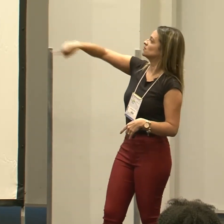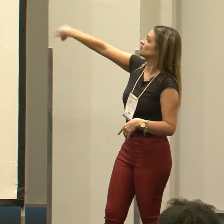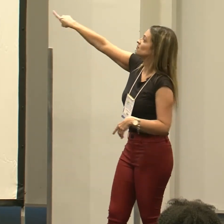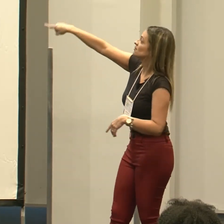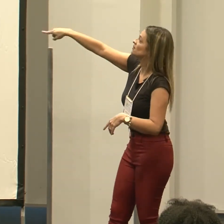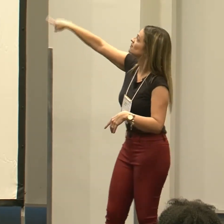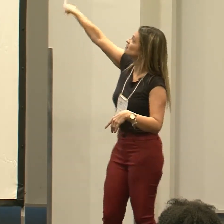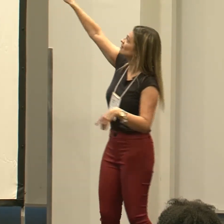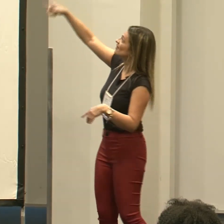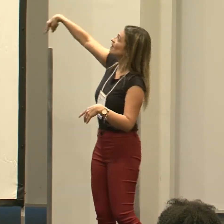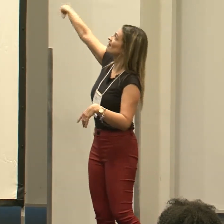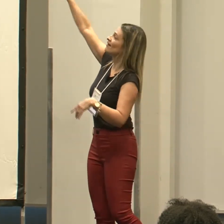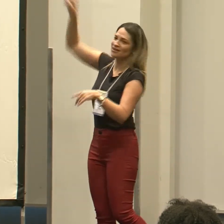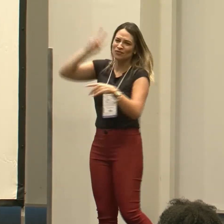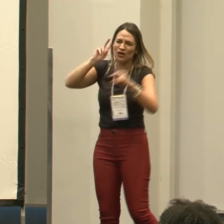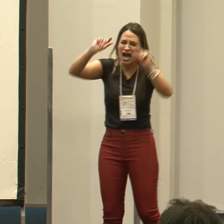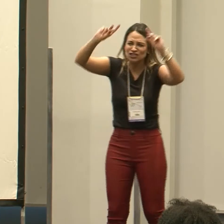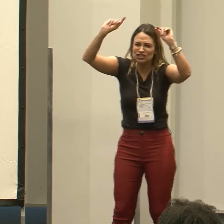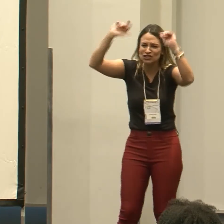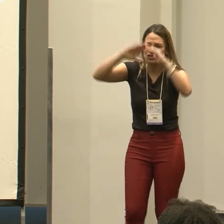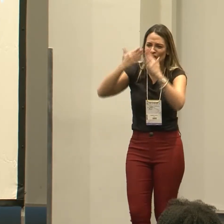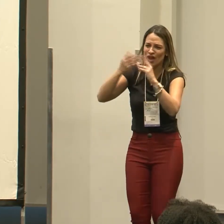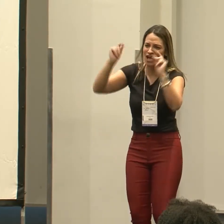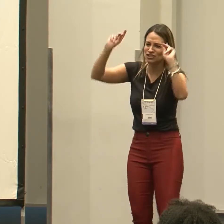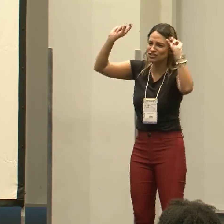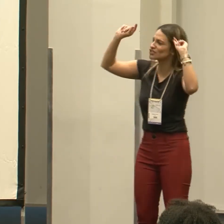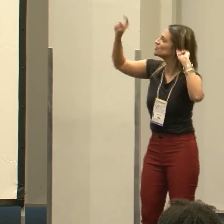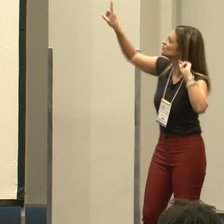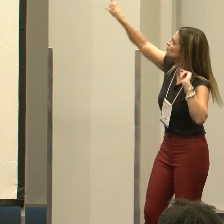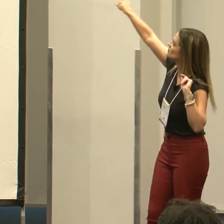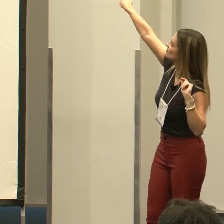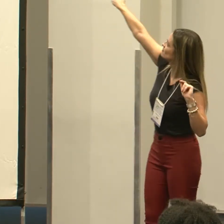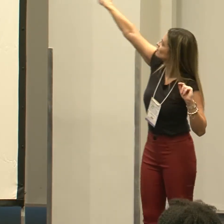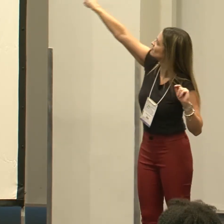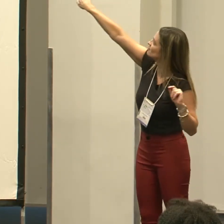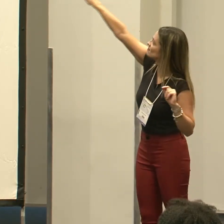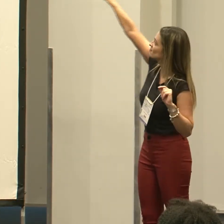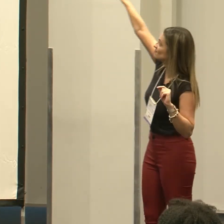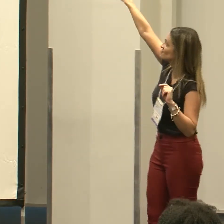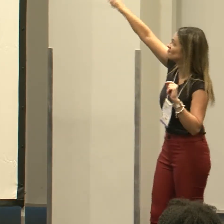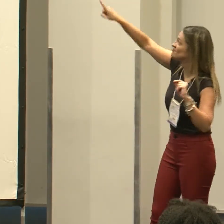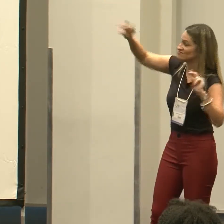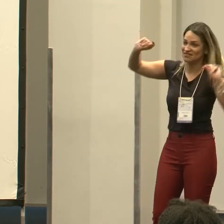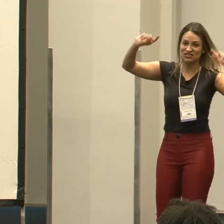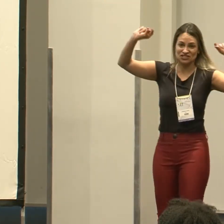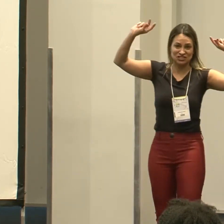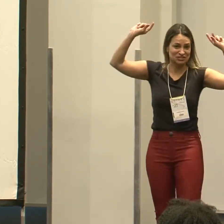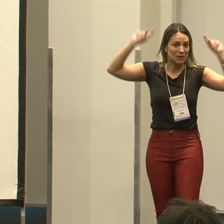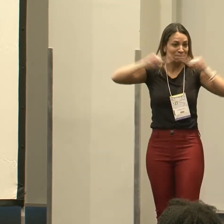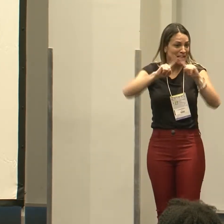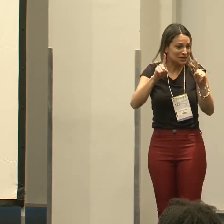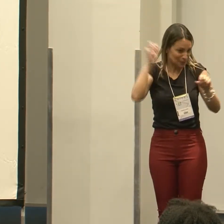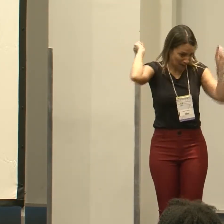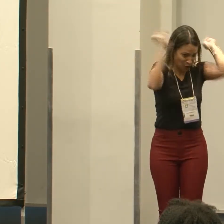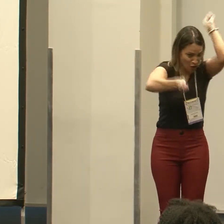Isso, 57. Vejam como era antigamente, muito antigo,